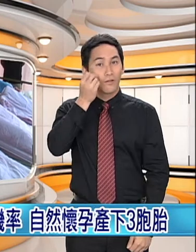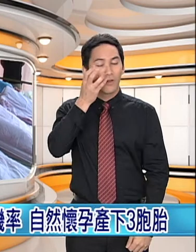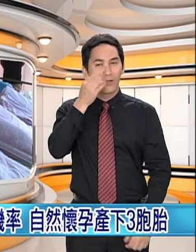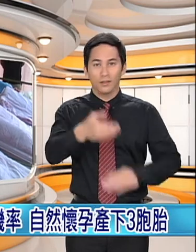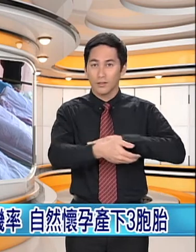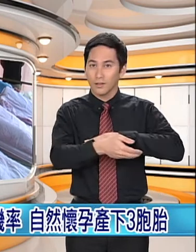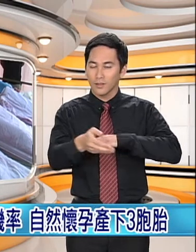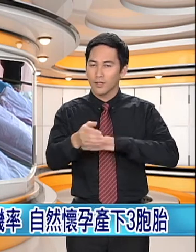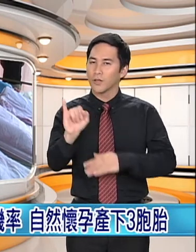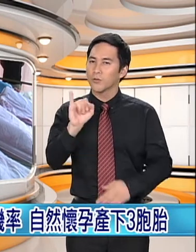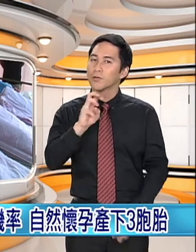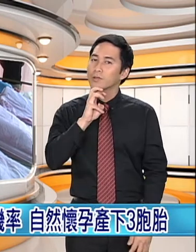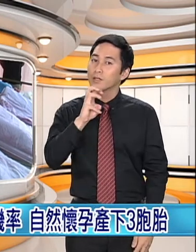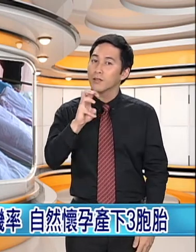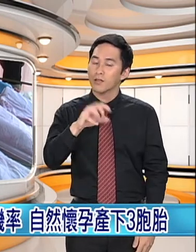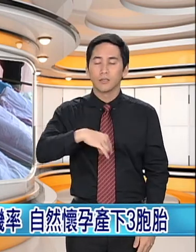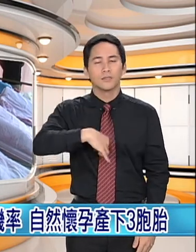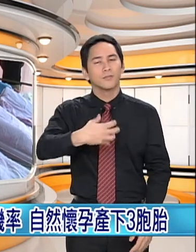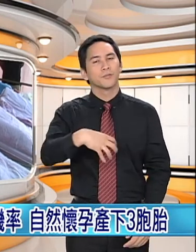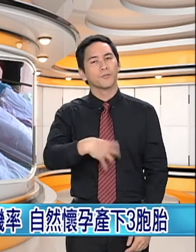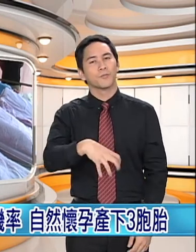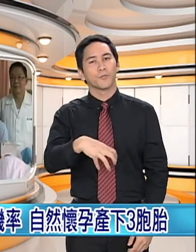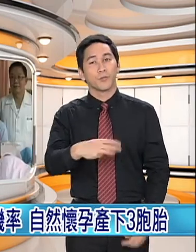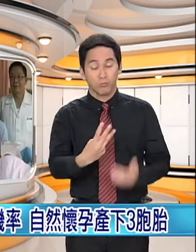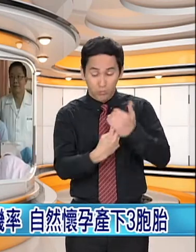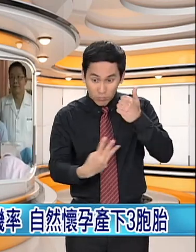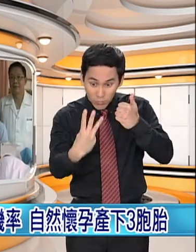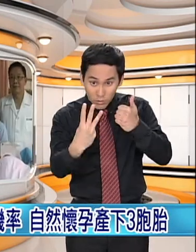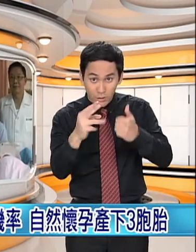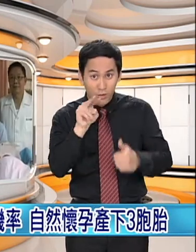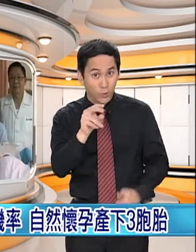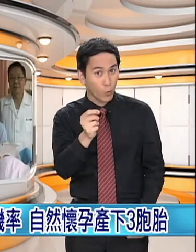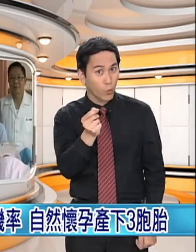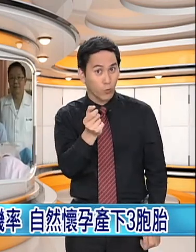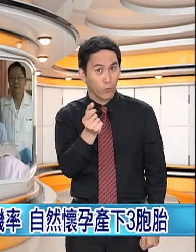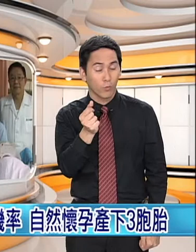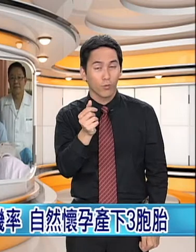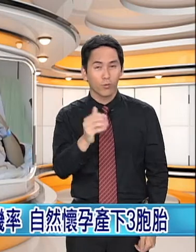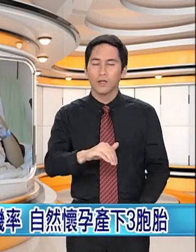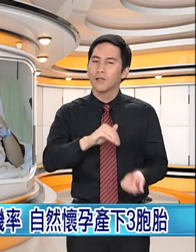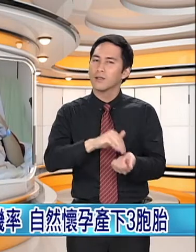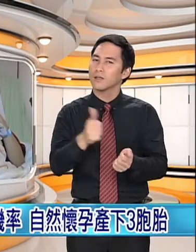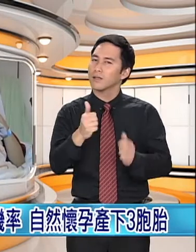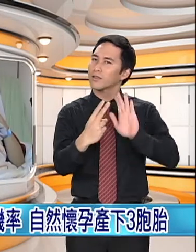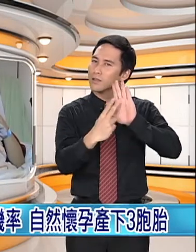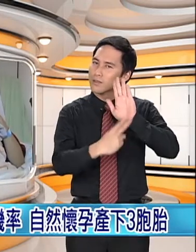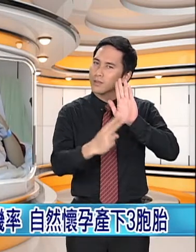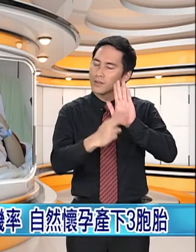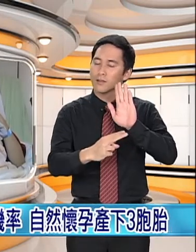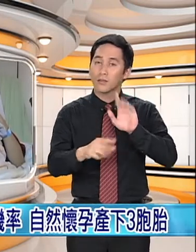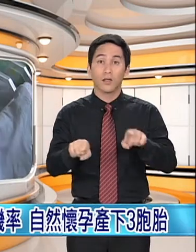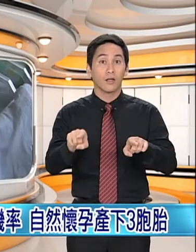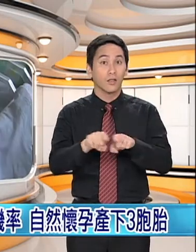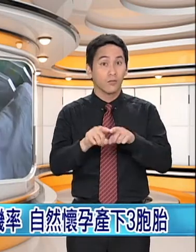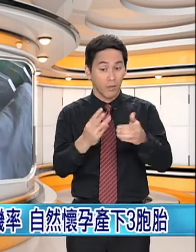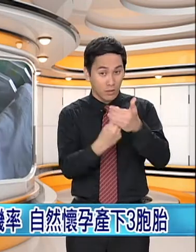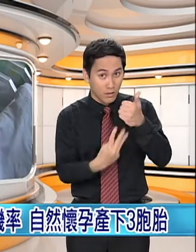花莲县有一位30岁自然怀孕的产妇，生下了3胞胎。而医师认为，一般怀